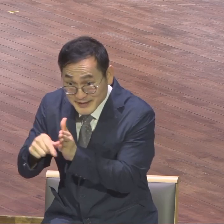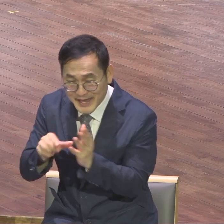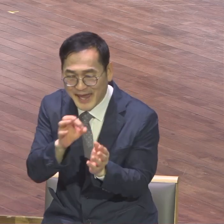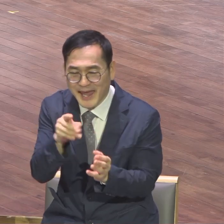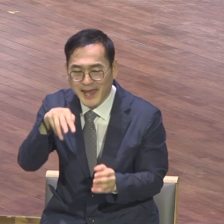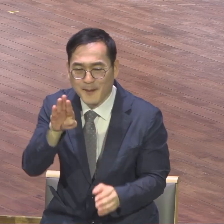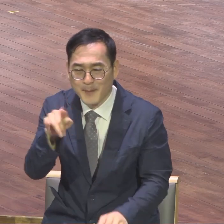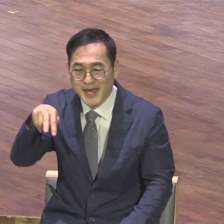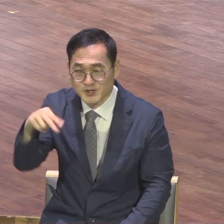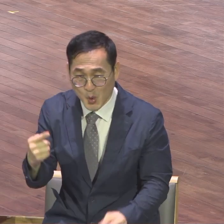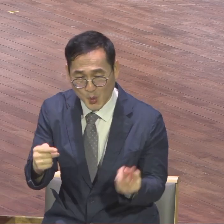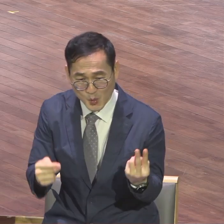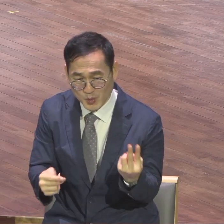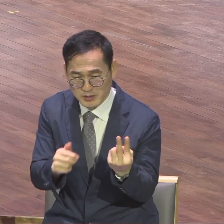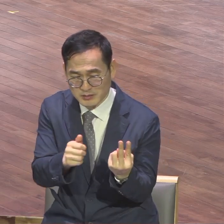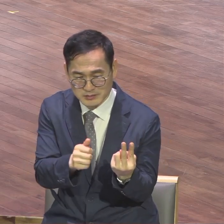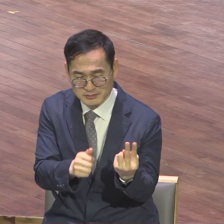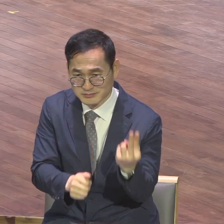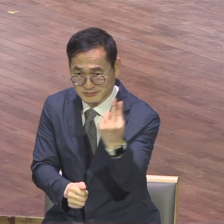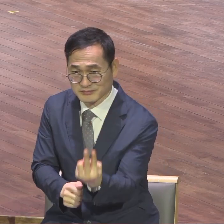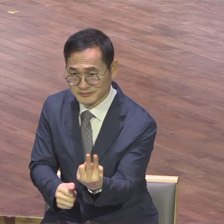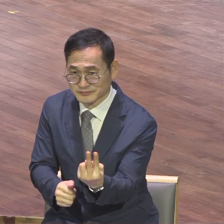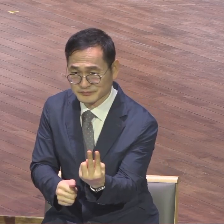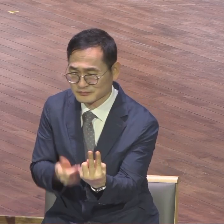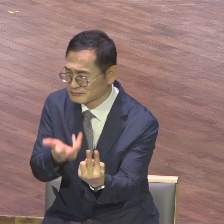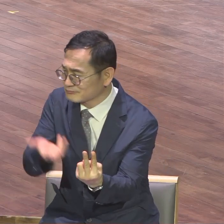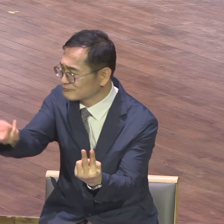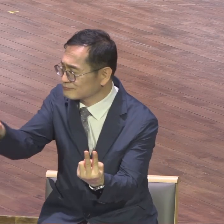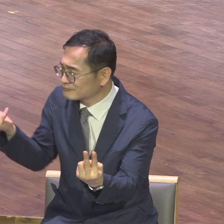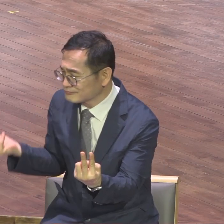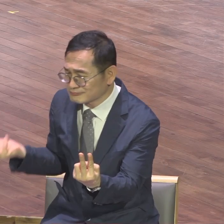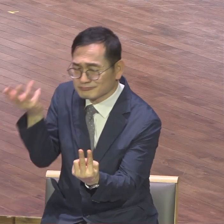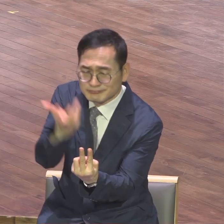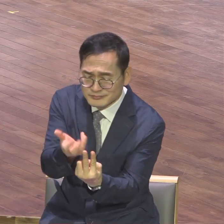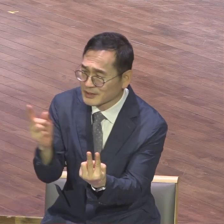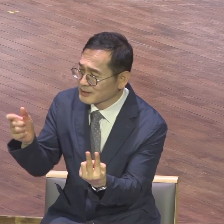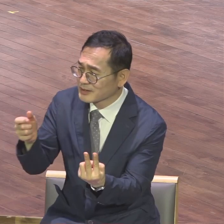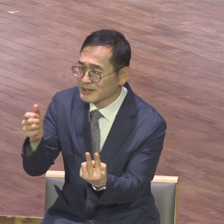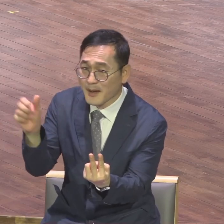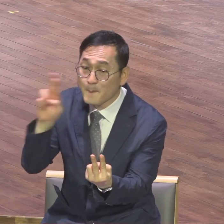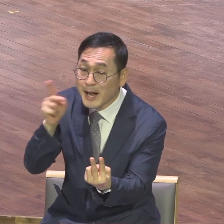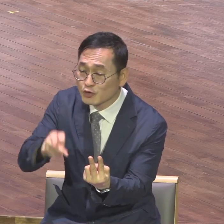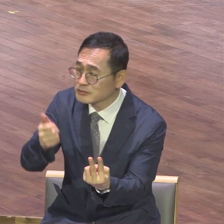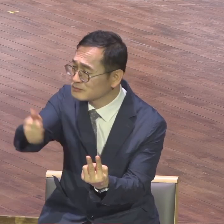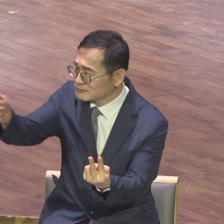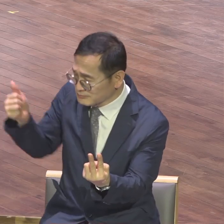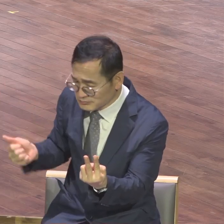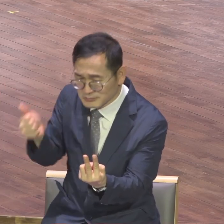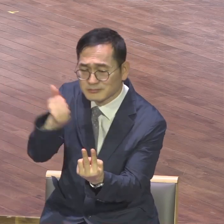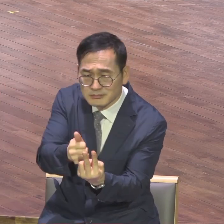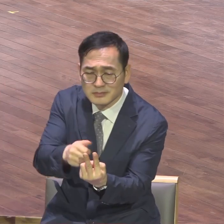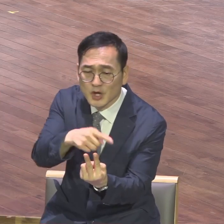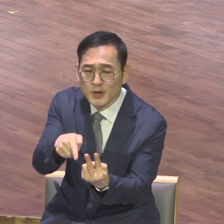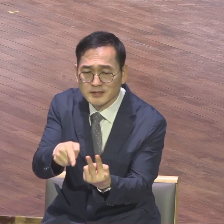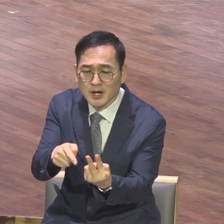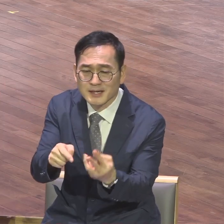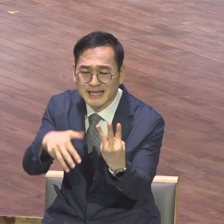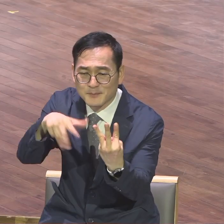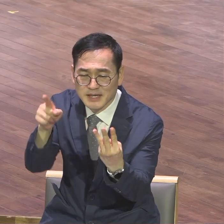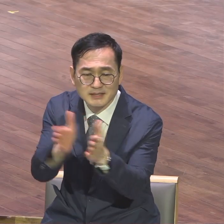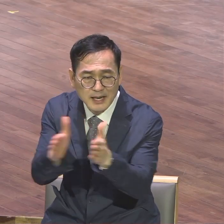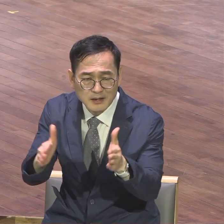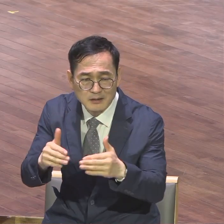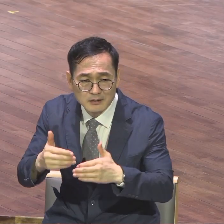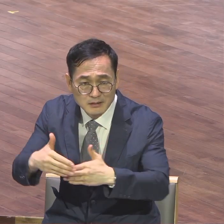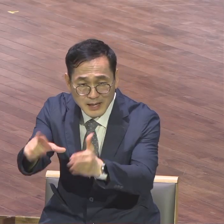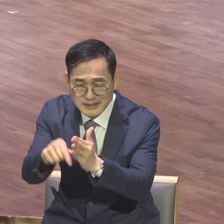가서 거주하면서 바울의 이 사역을 준비했습니다. 그리고 이 에베소에서 5년간